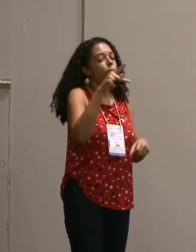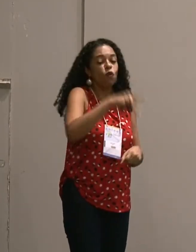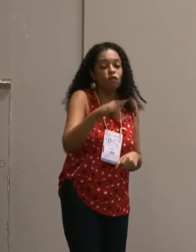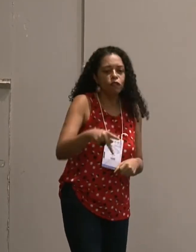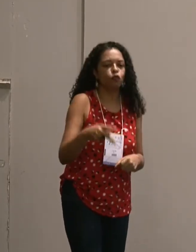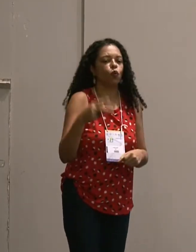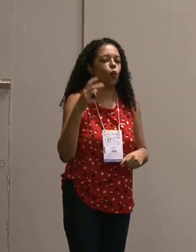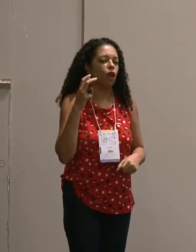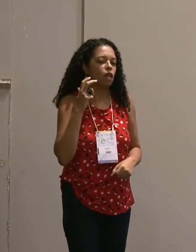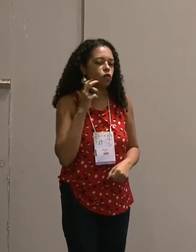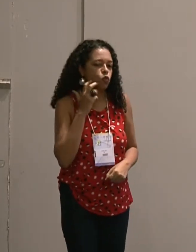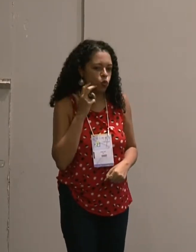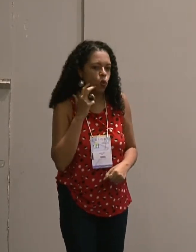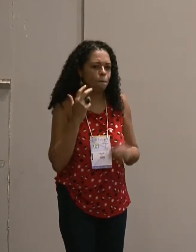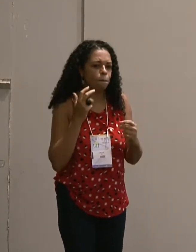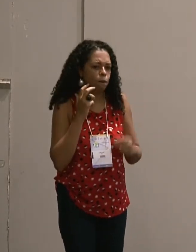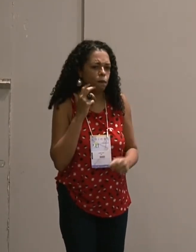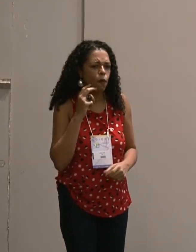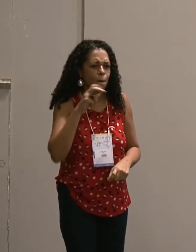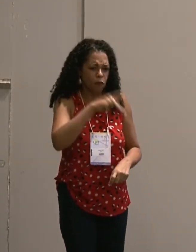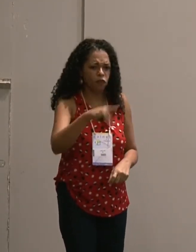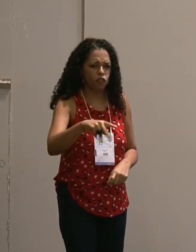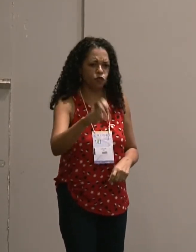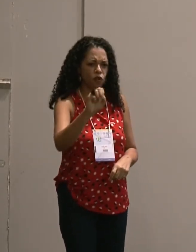A busca no acervo me mostrou